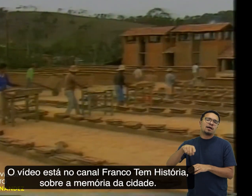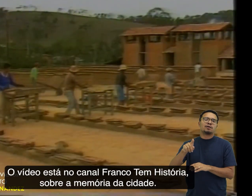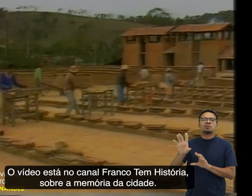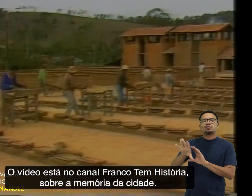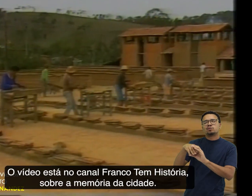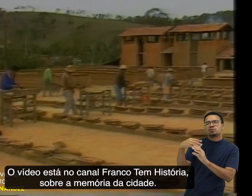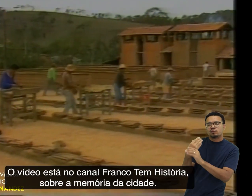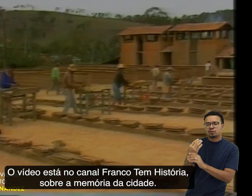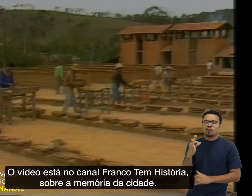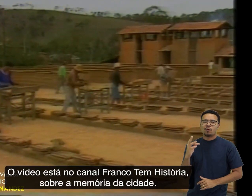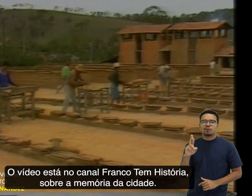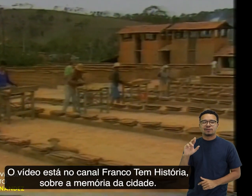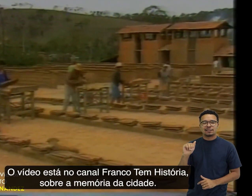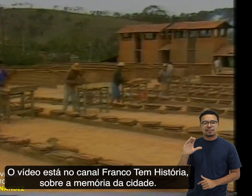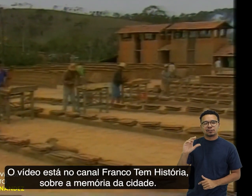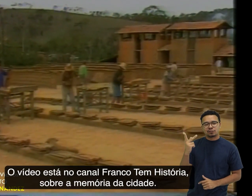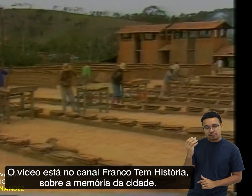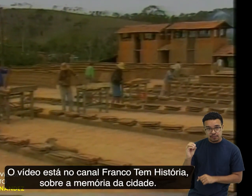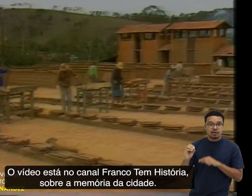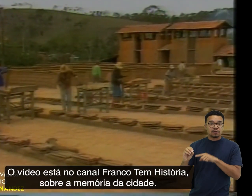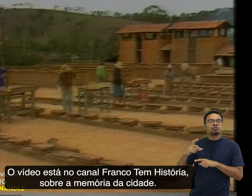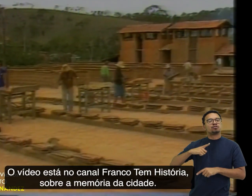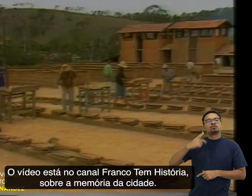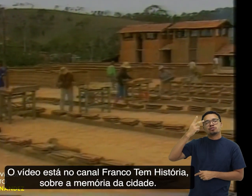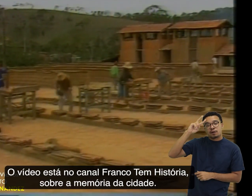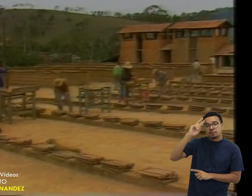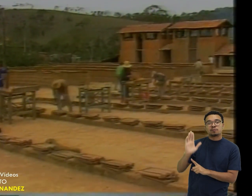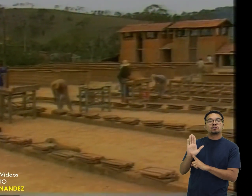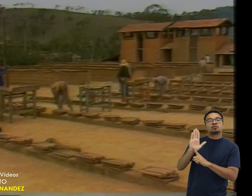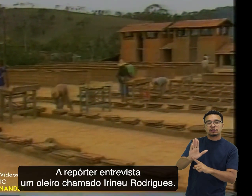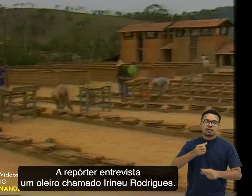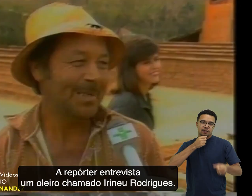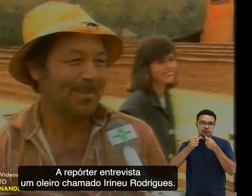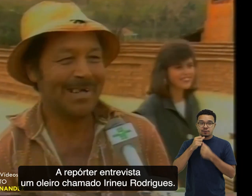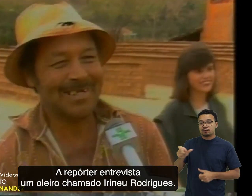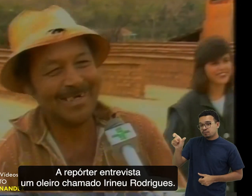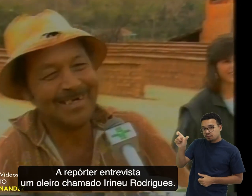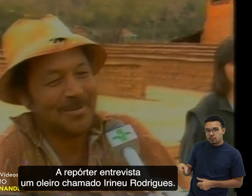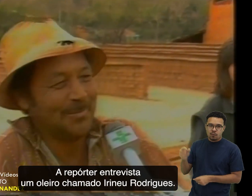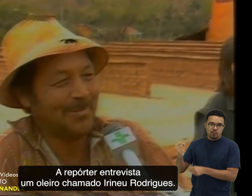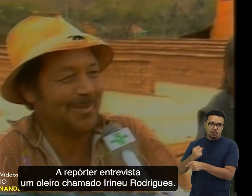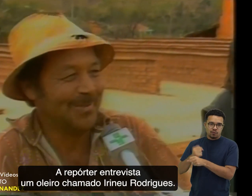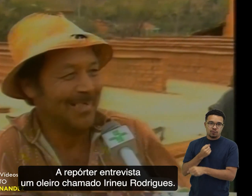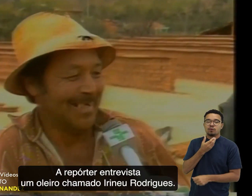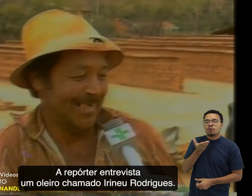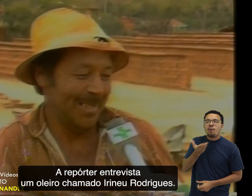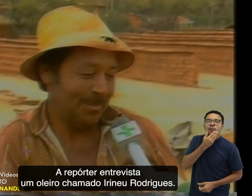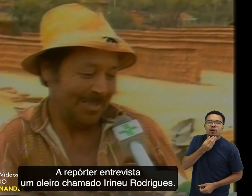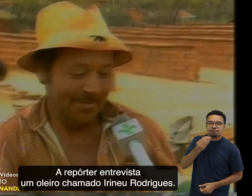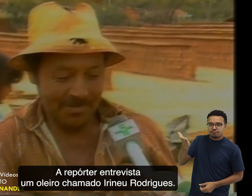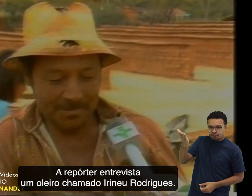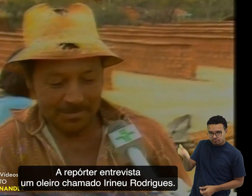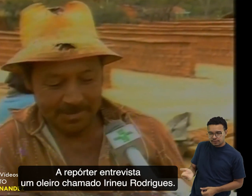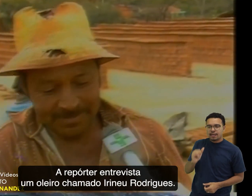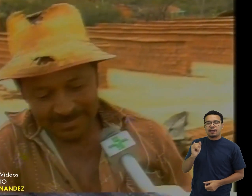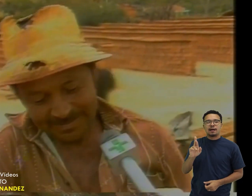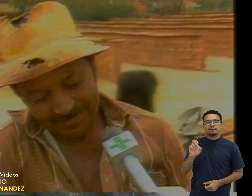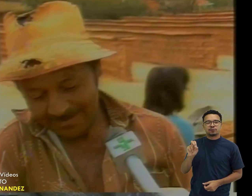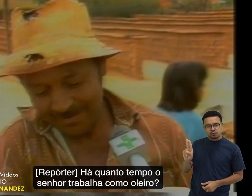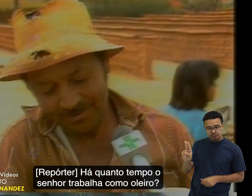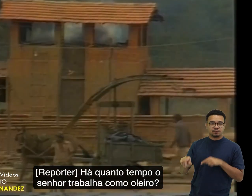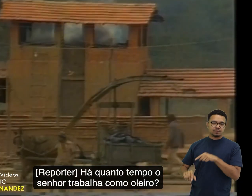Paulo. O vídeo está no canal Franco Tem História, sobre a memória da cidade. A repórter entrevista um oleiro chamado